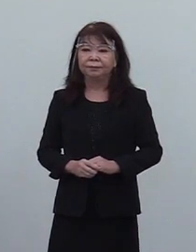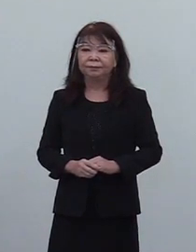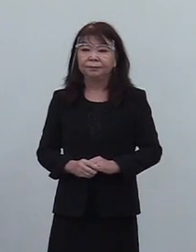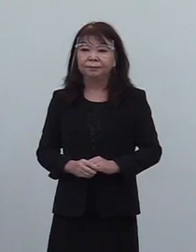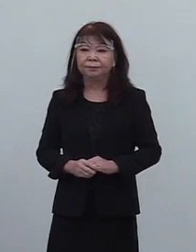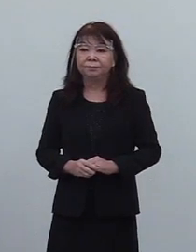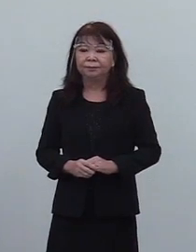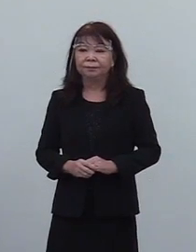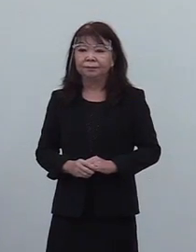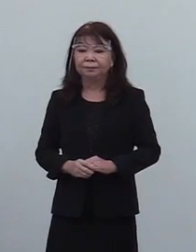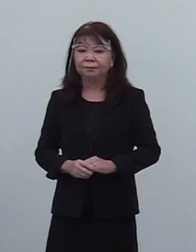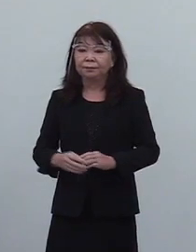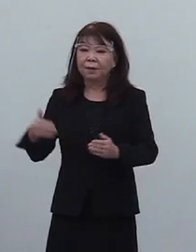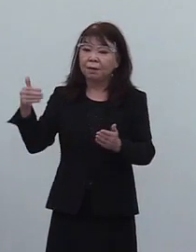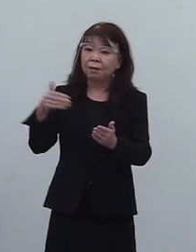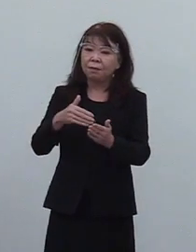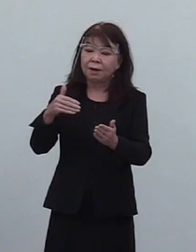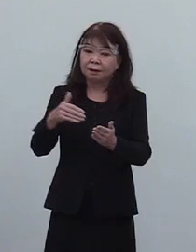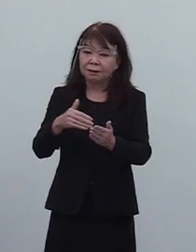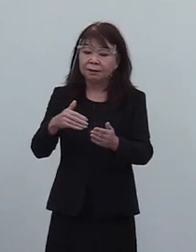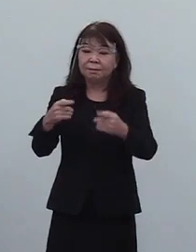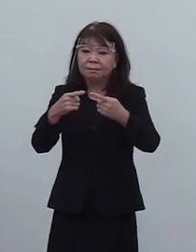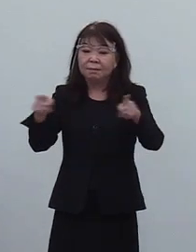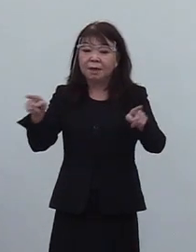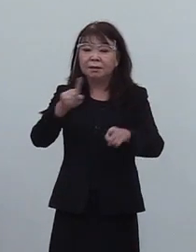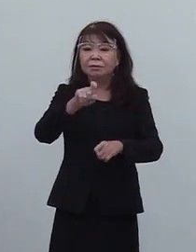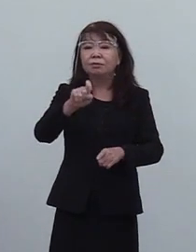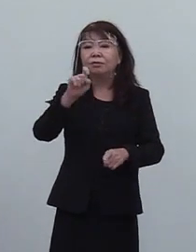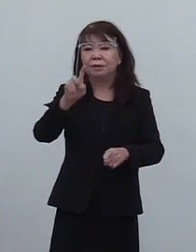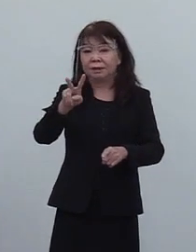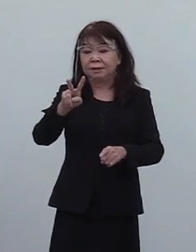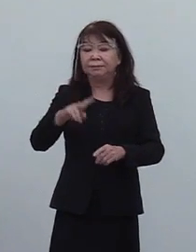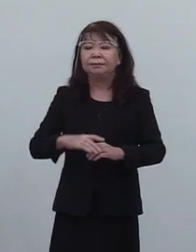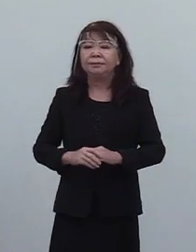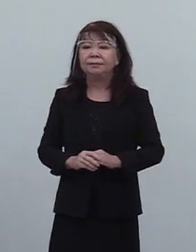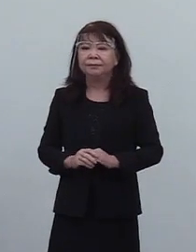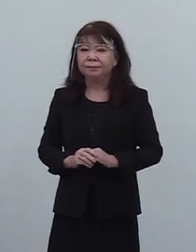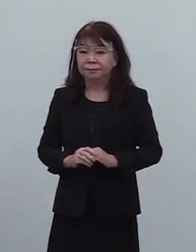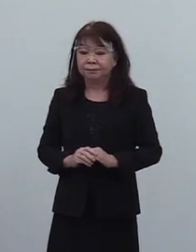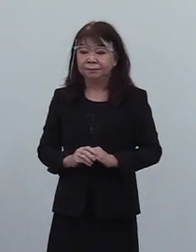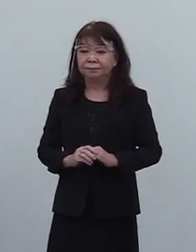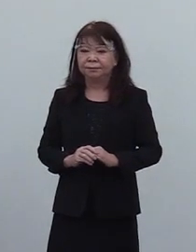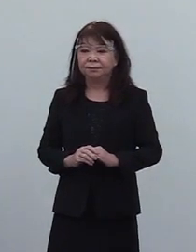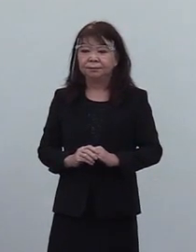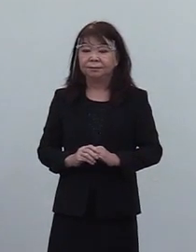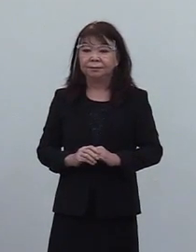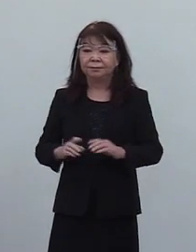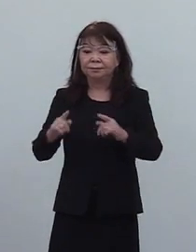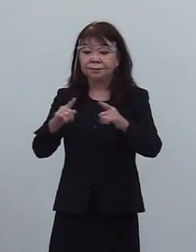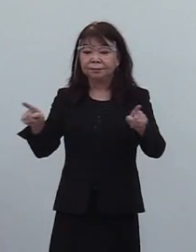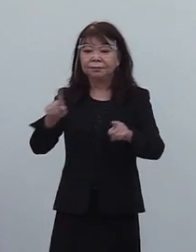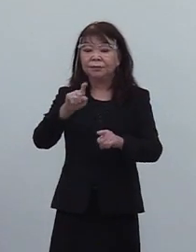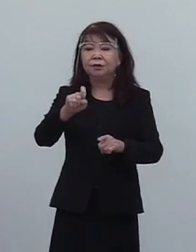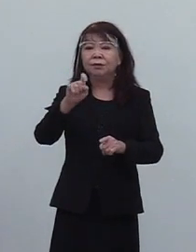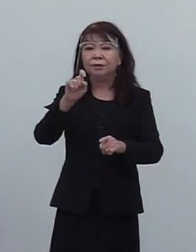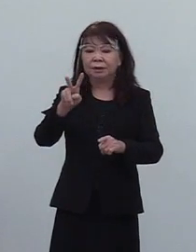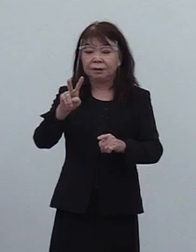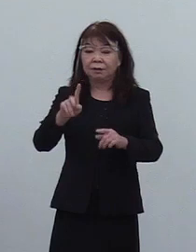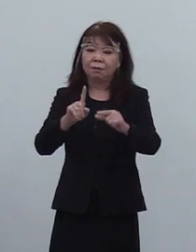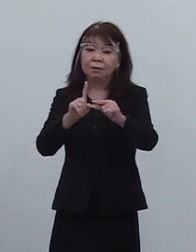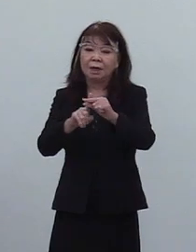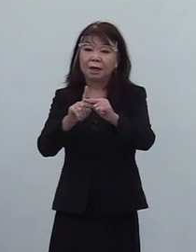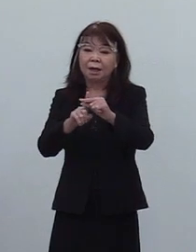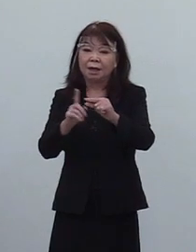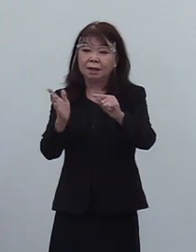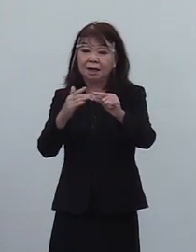ちょっと後ろの方になりますが、12ページになります。12ページの真ん中